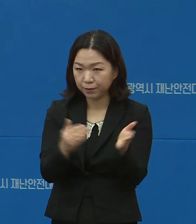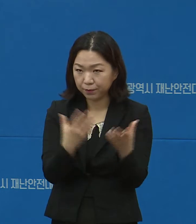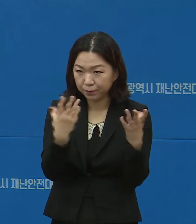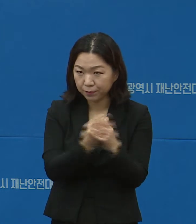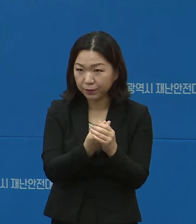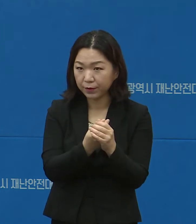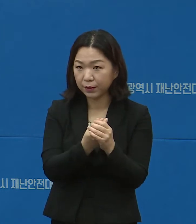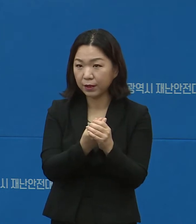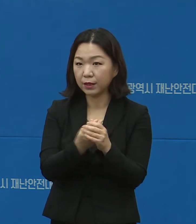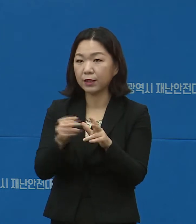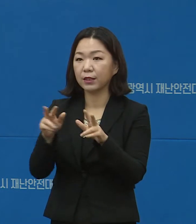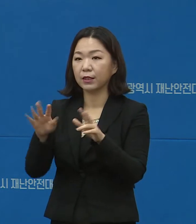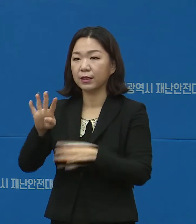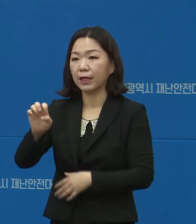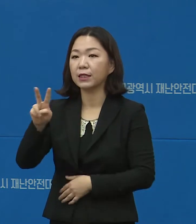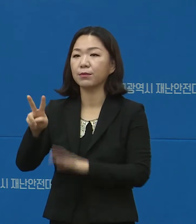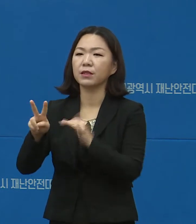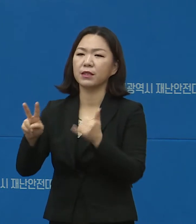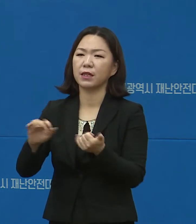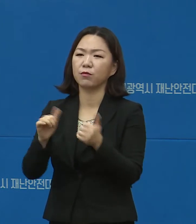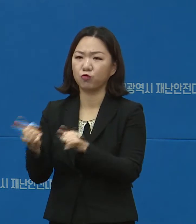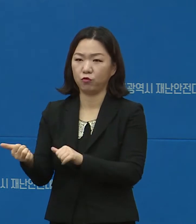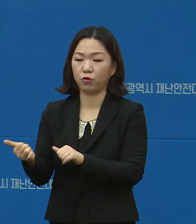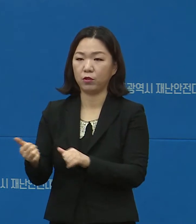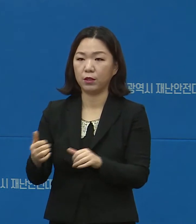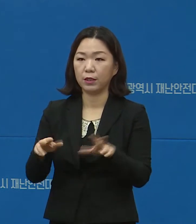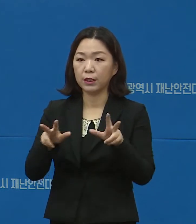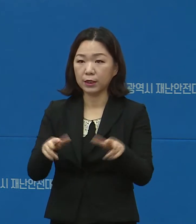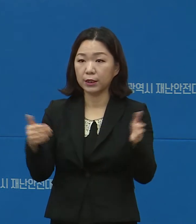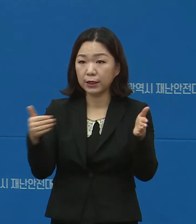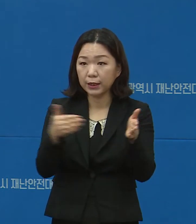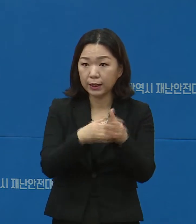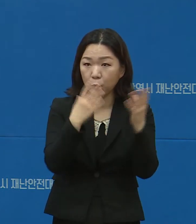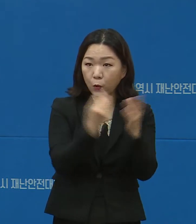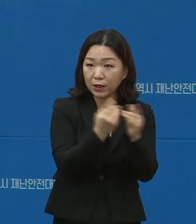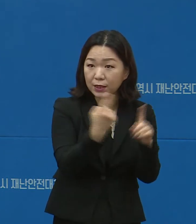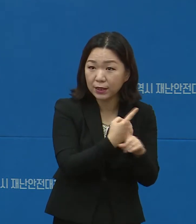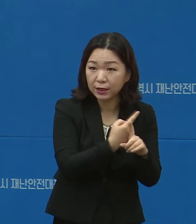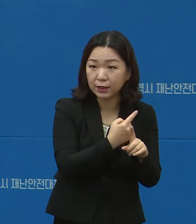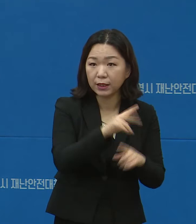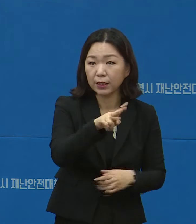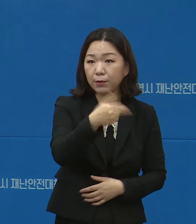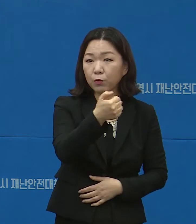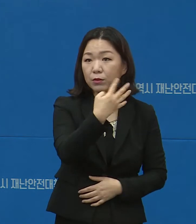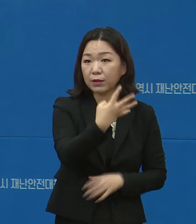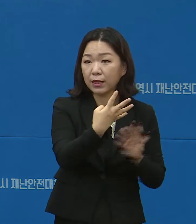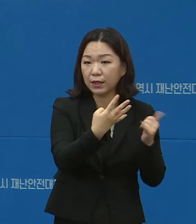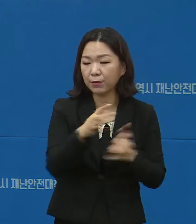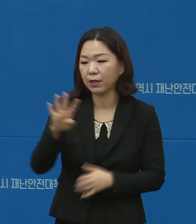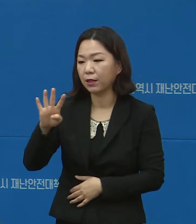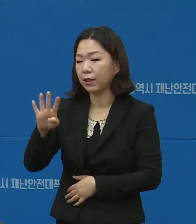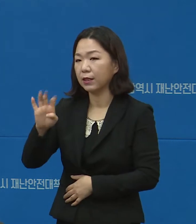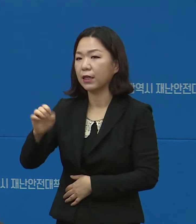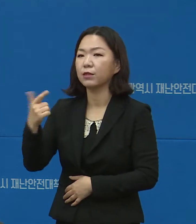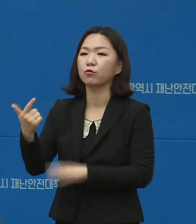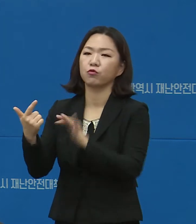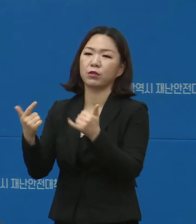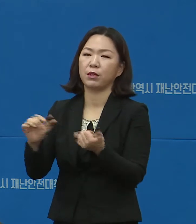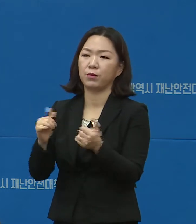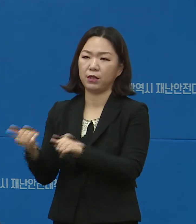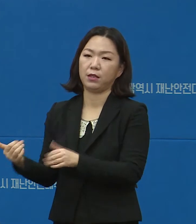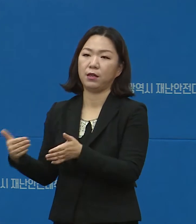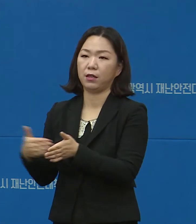사망하여 현재까지 완치 환자는 254명이고 46명이 안타깝게